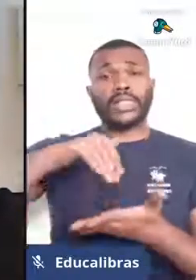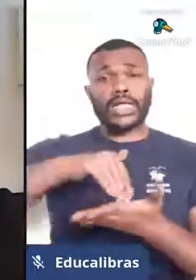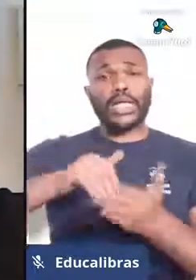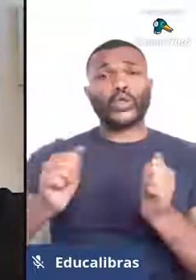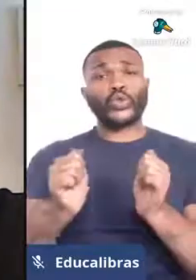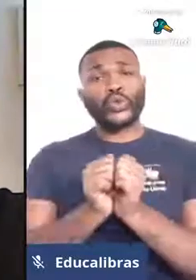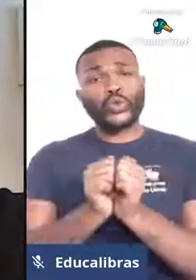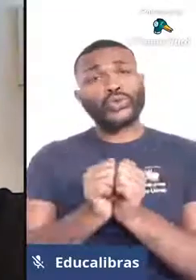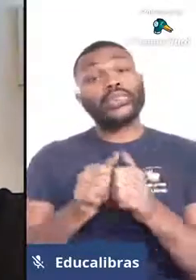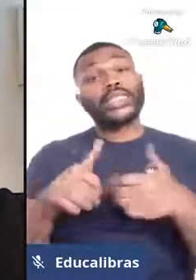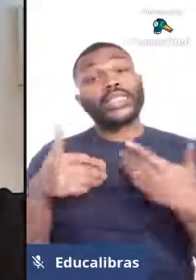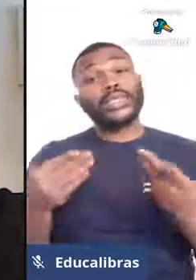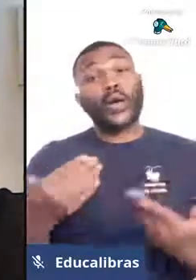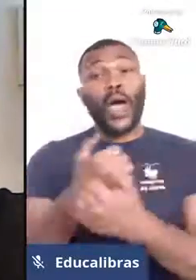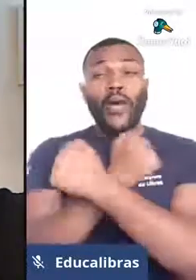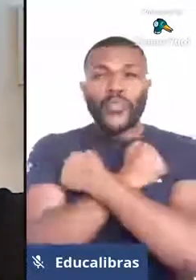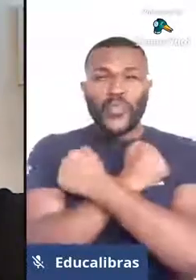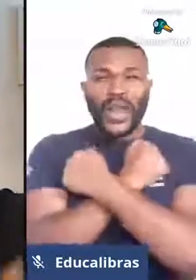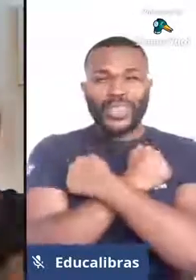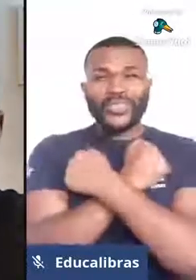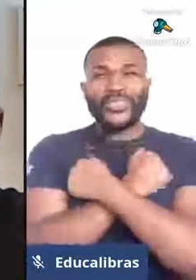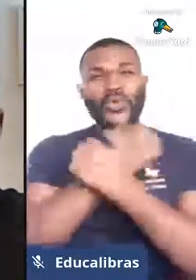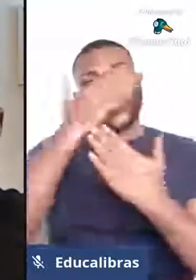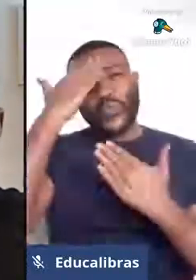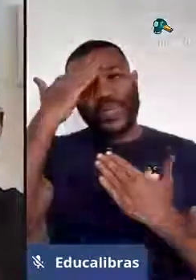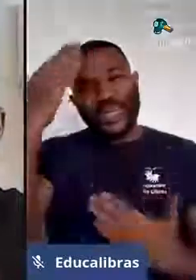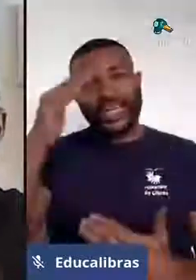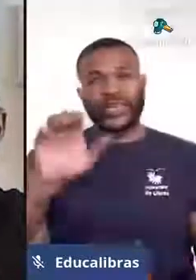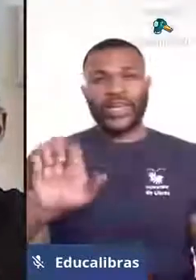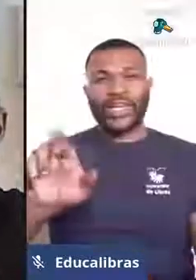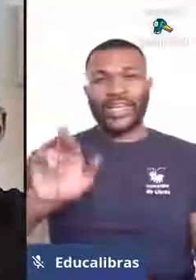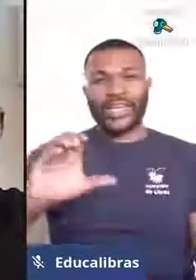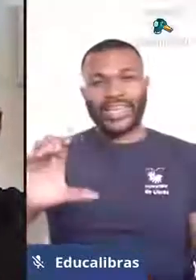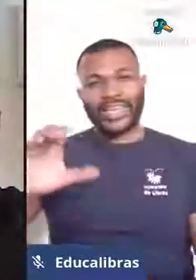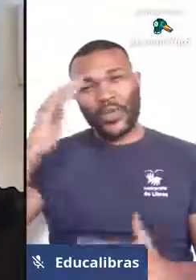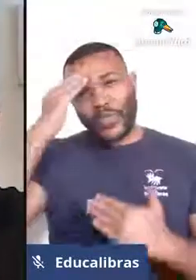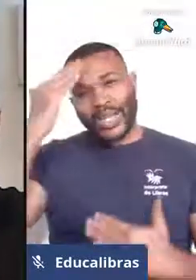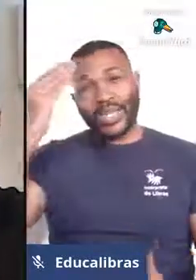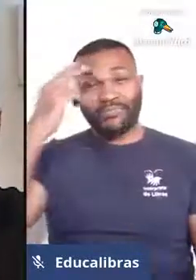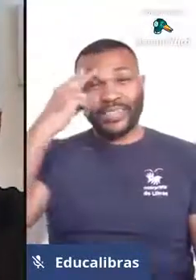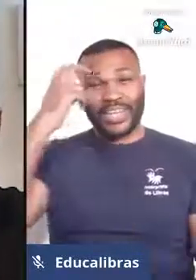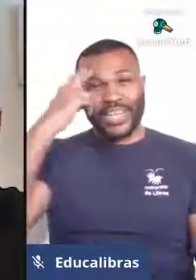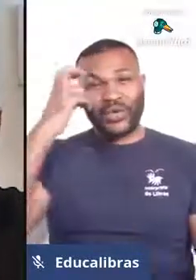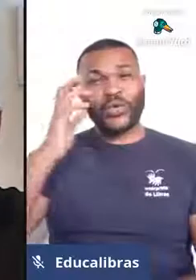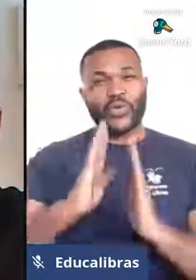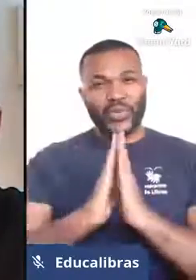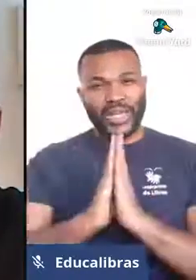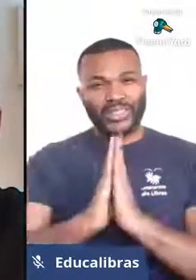Então, um abraço a todos. Obrigado. Obrigado, Eric. Obrigado, Adriano. Tchau. Obrigado a todos.